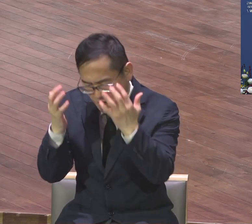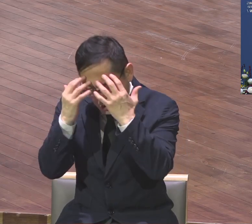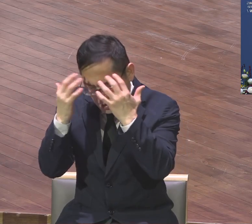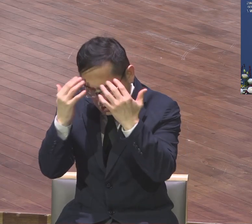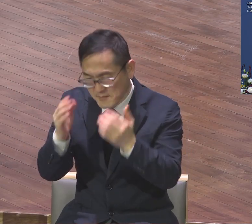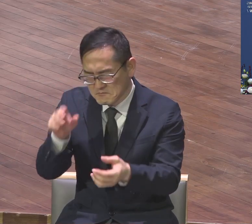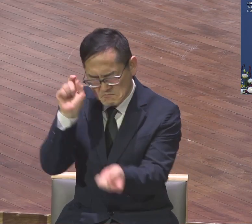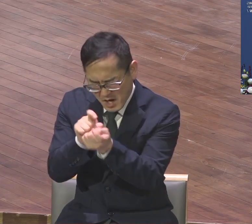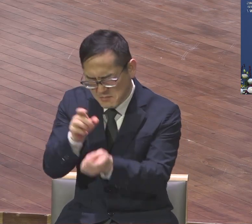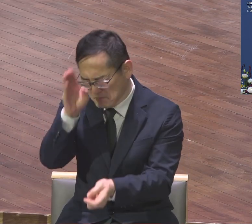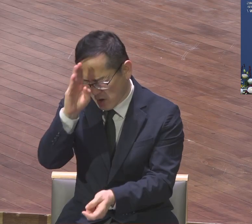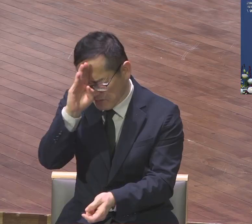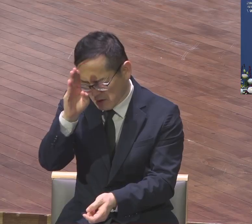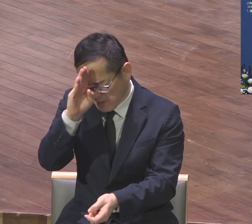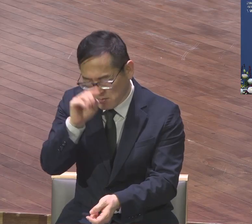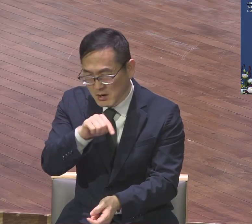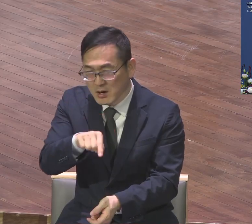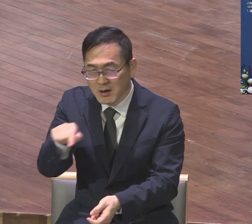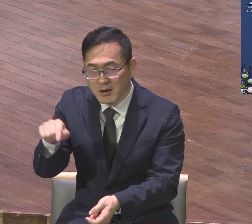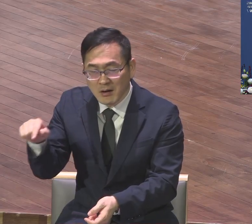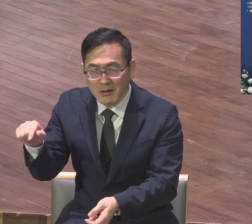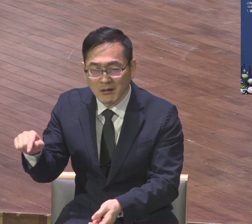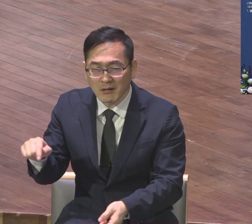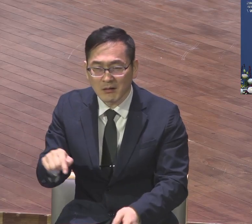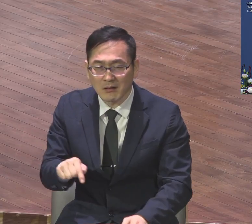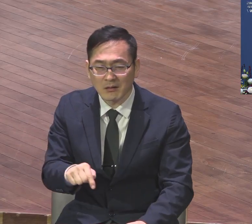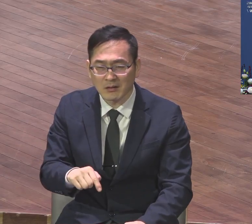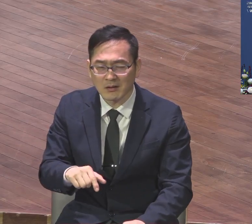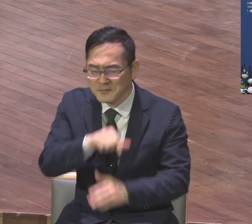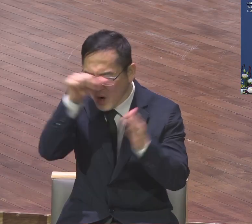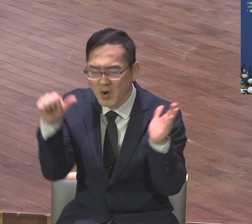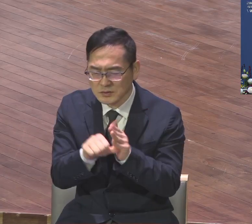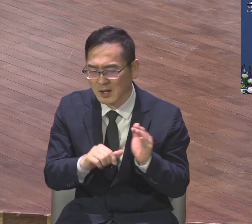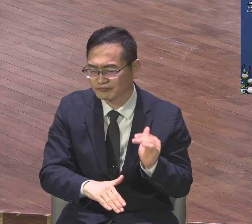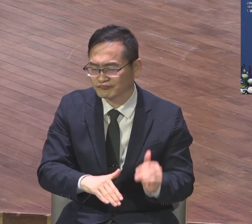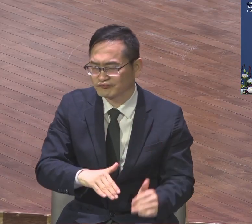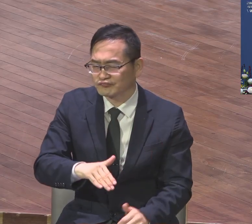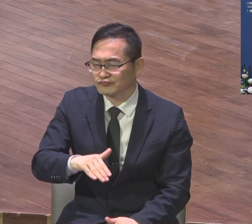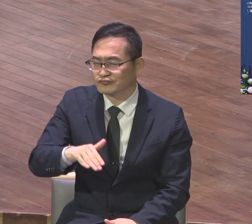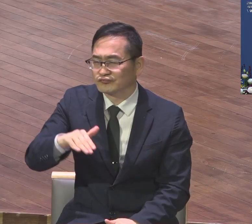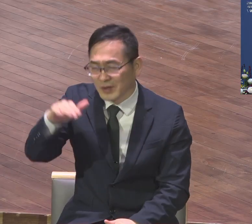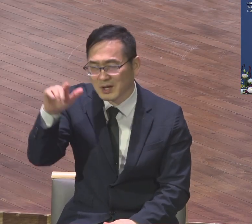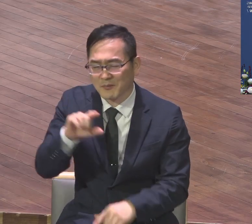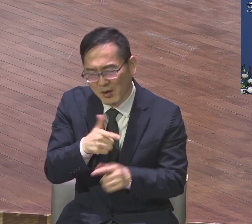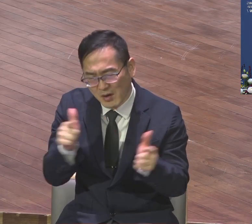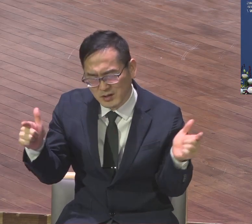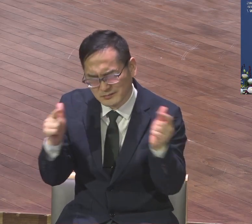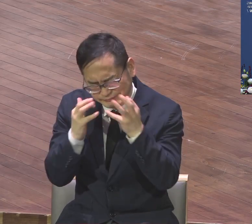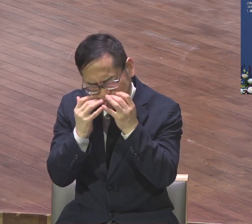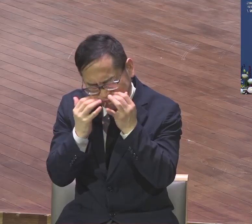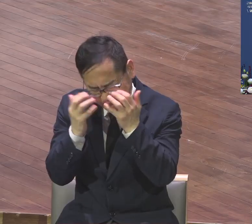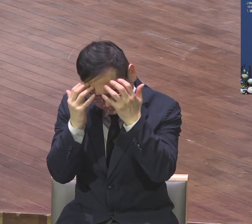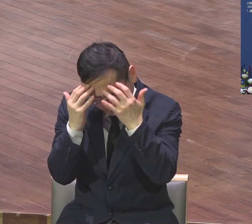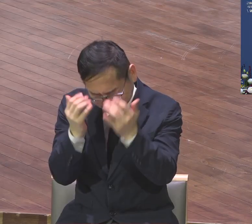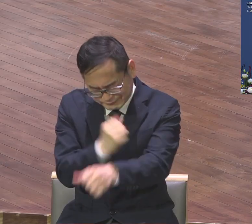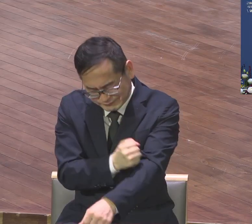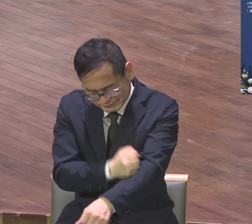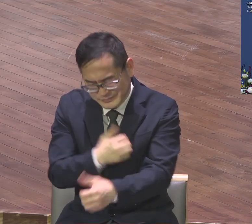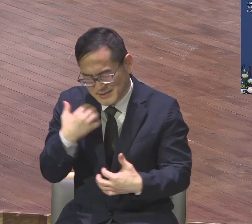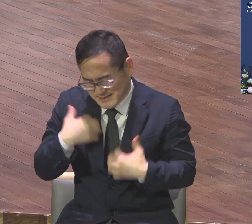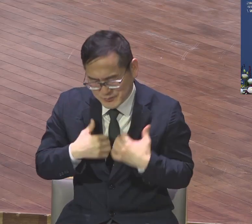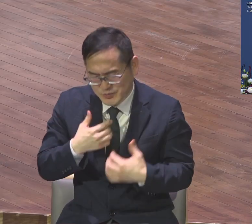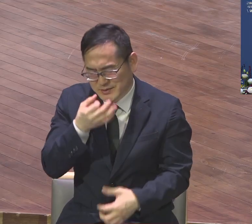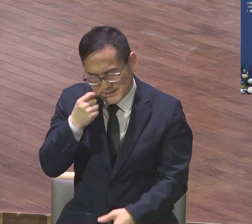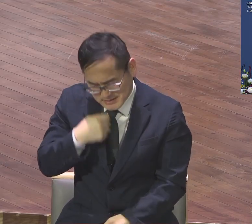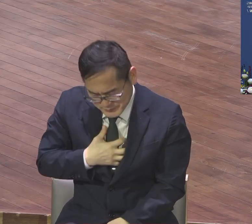질병에 걸려서 고통당하면서 살아갑니다. 그리고 결국은 늙어서 죽잖아요. 죽어요. 질병에 걸려